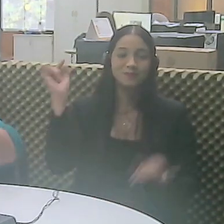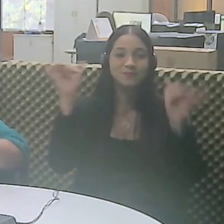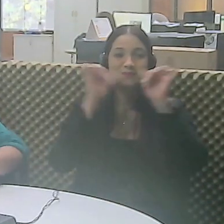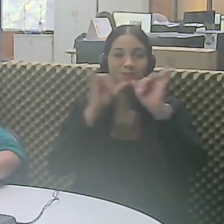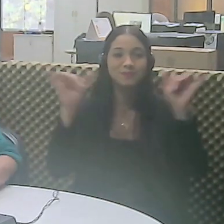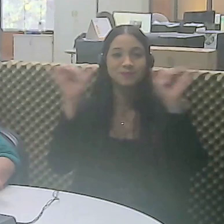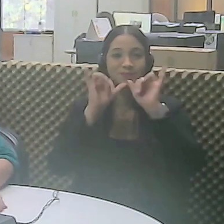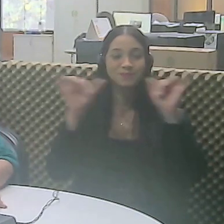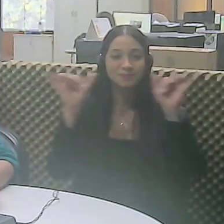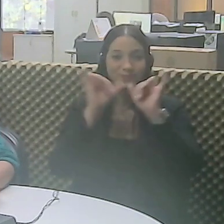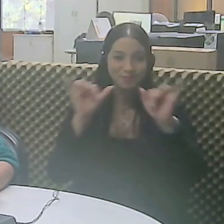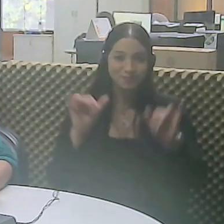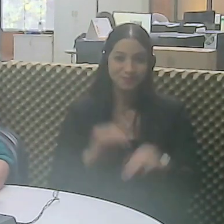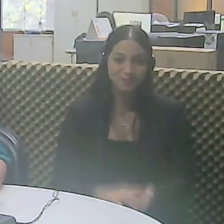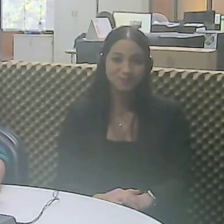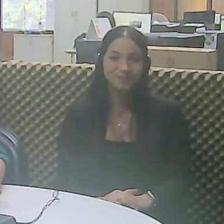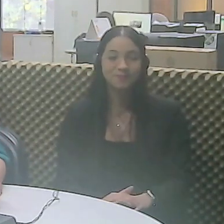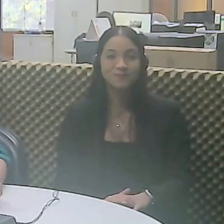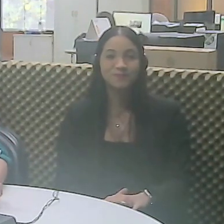Giro de notícias.